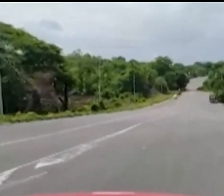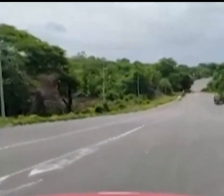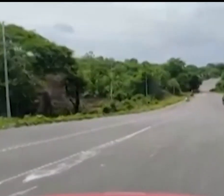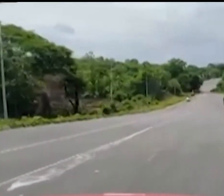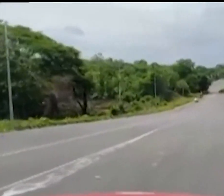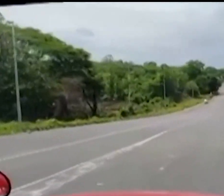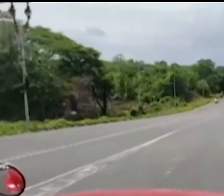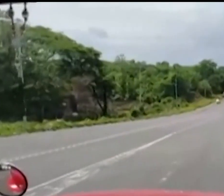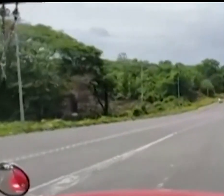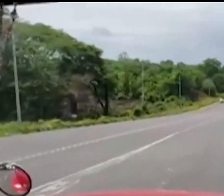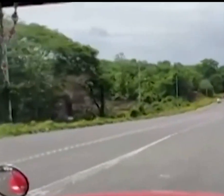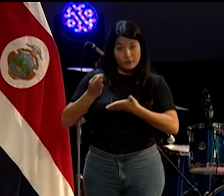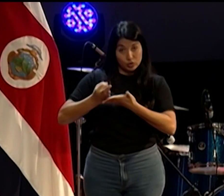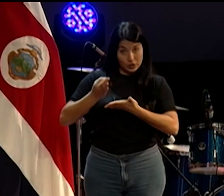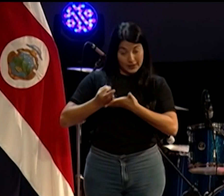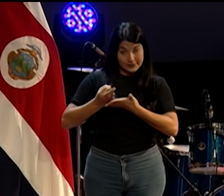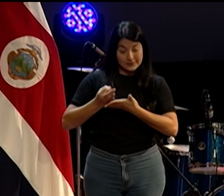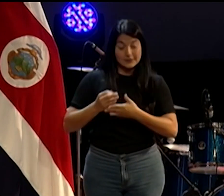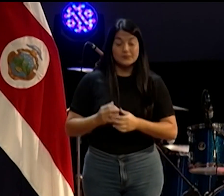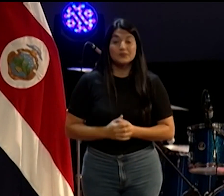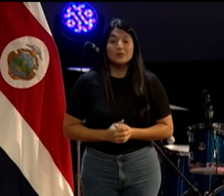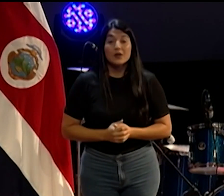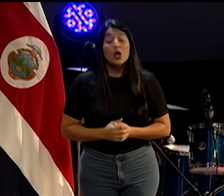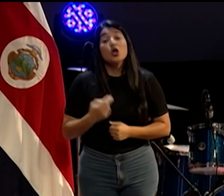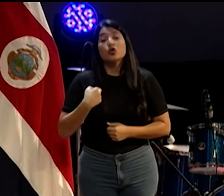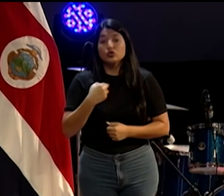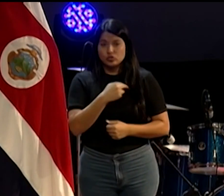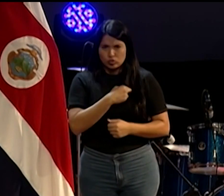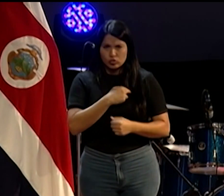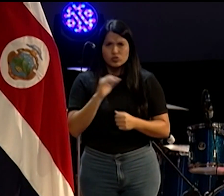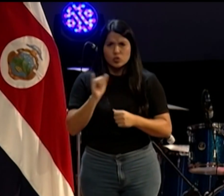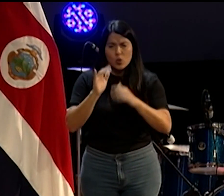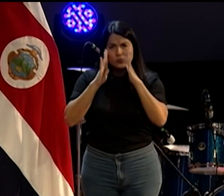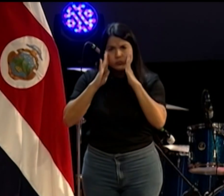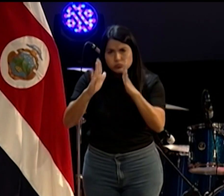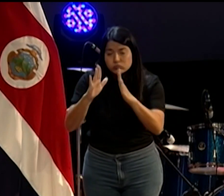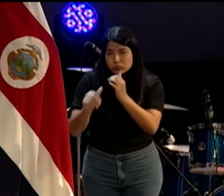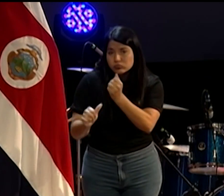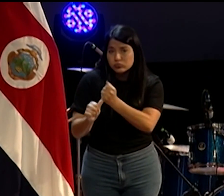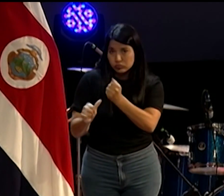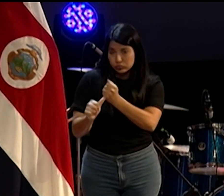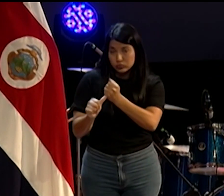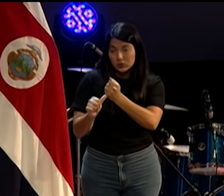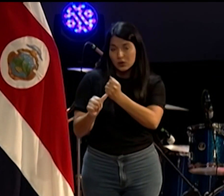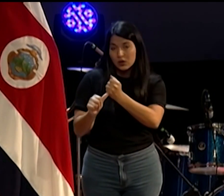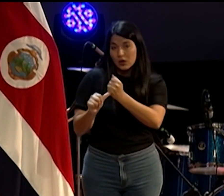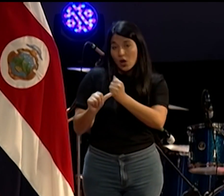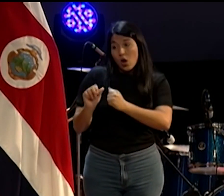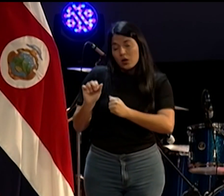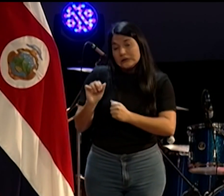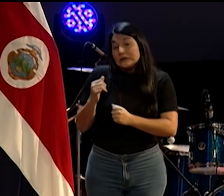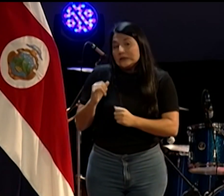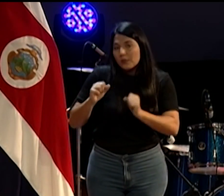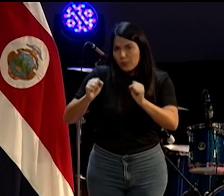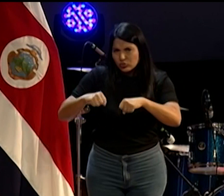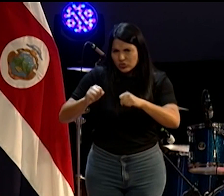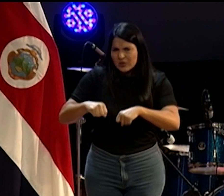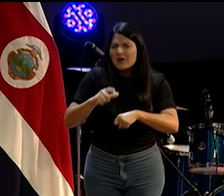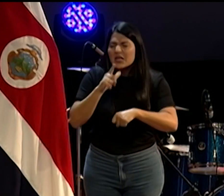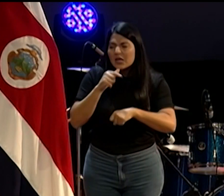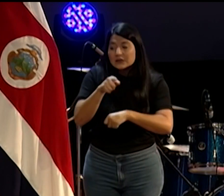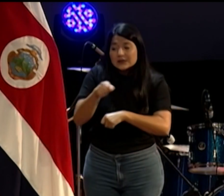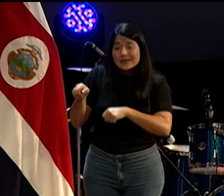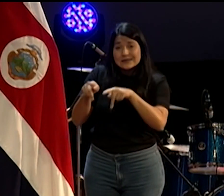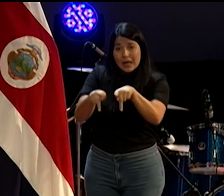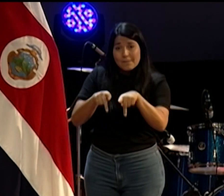preparados y crudos para los conductores. En tanto, hemos dado asistencia, como nos ha sido posible, a las personas